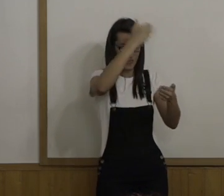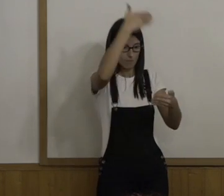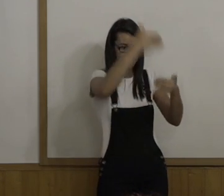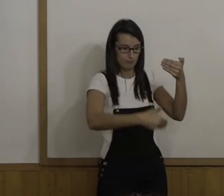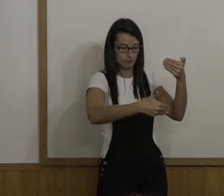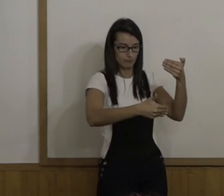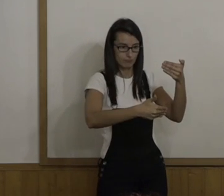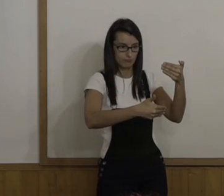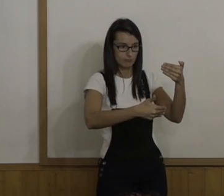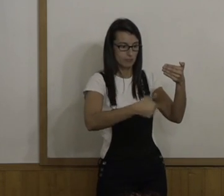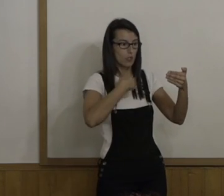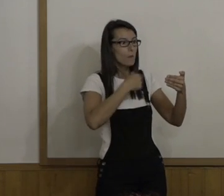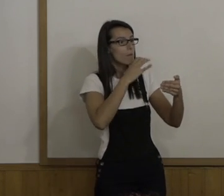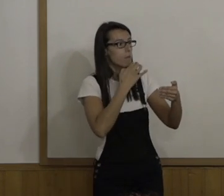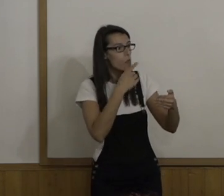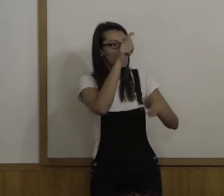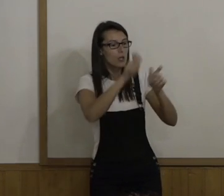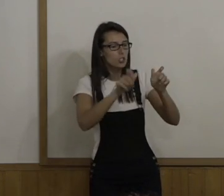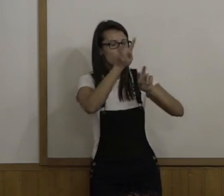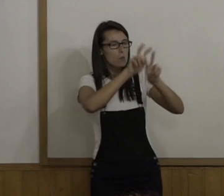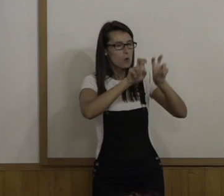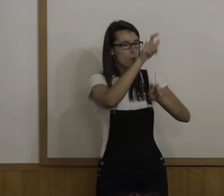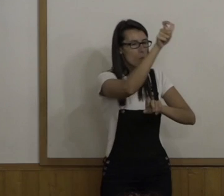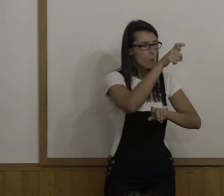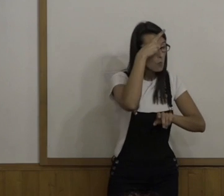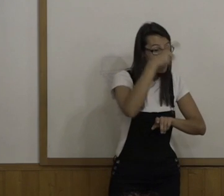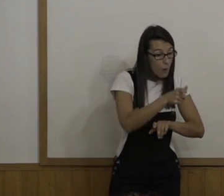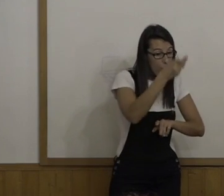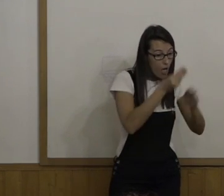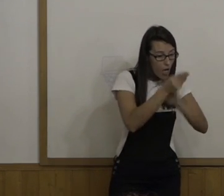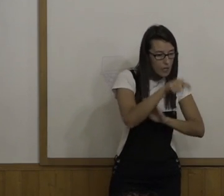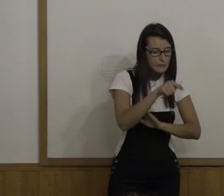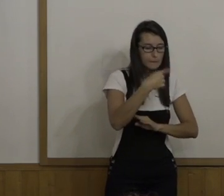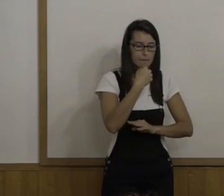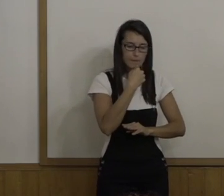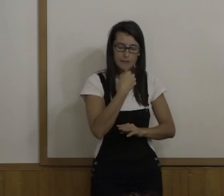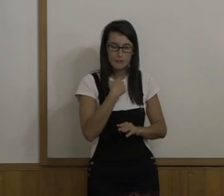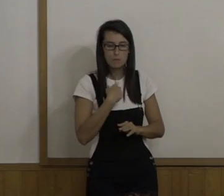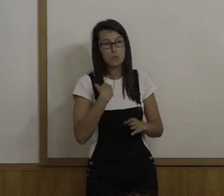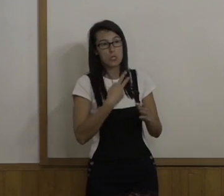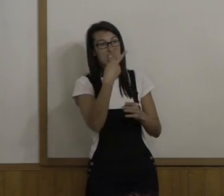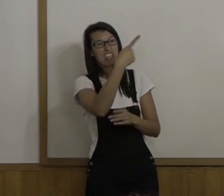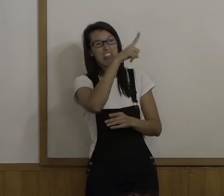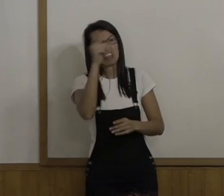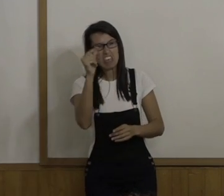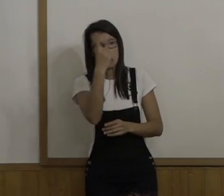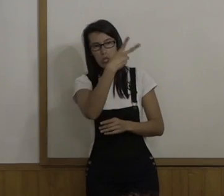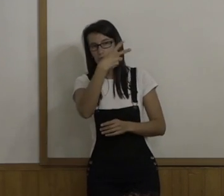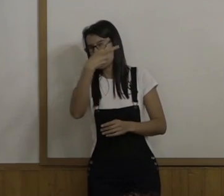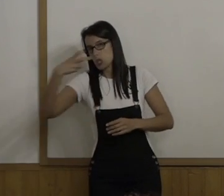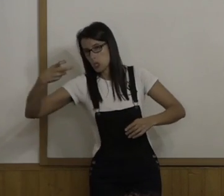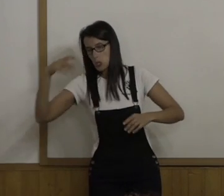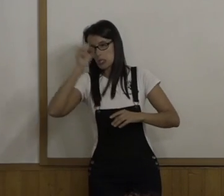estuviéramos buscando y hubiera alguien del pueblo, seguro que nos diría que por aquí, de alguna manera, no sé si hace 100 o 200 años, habría de